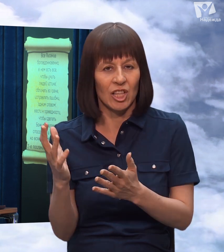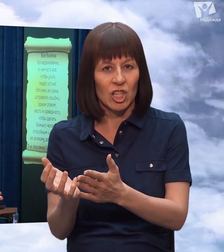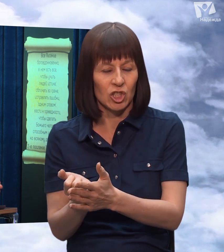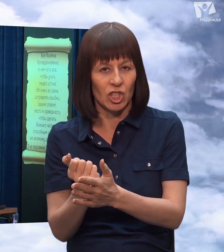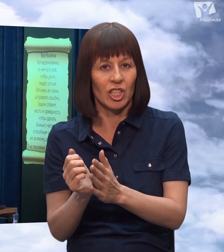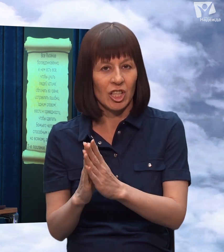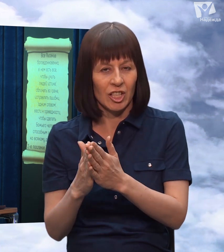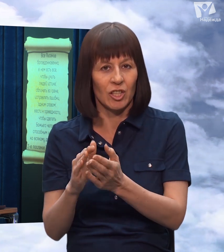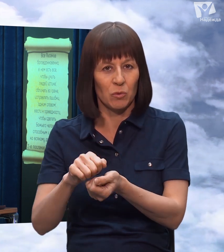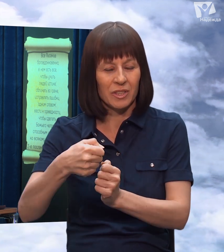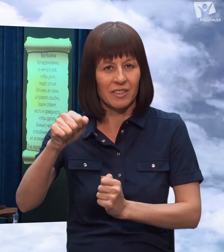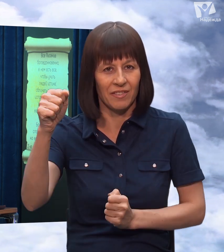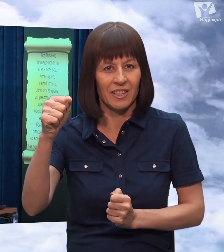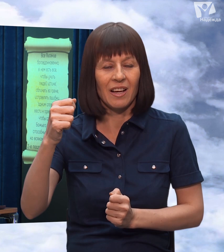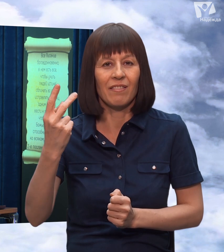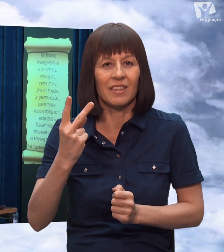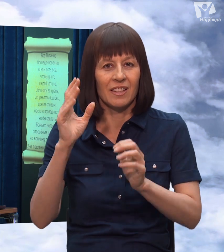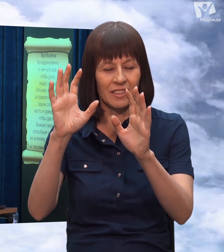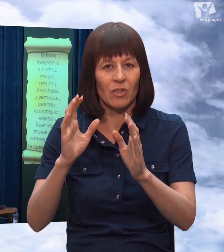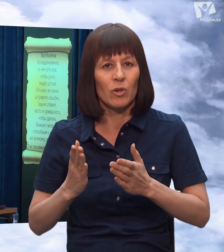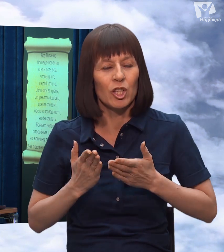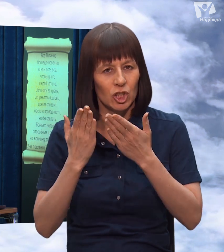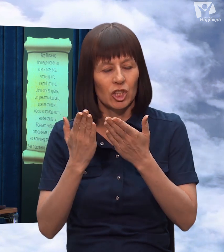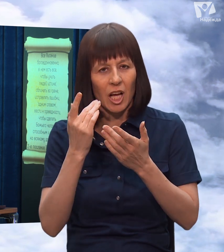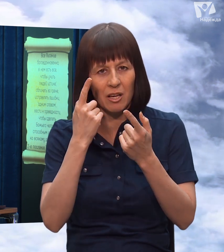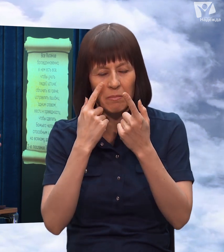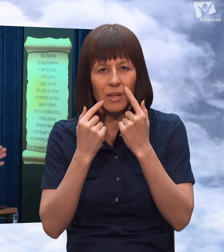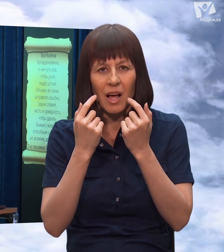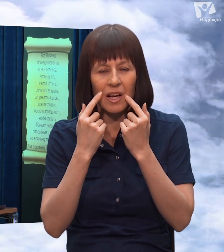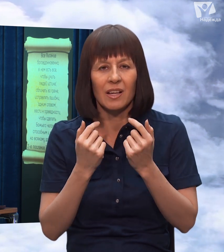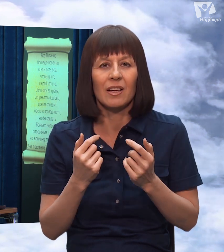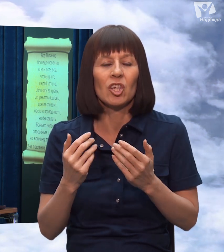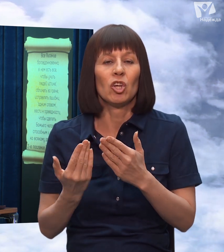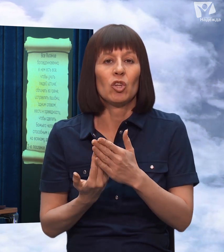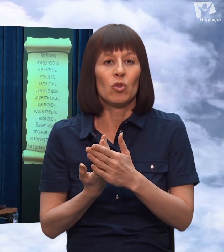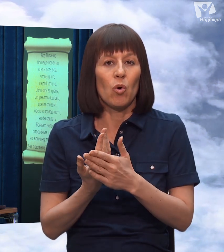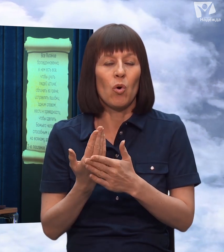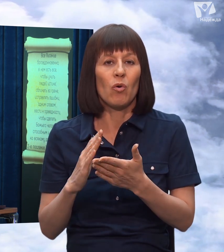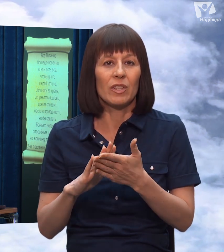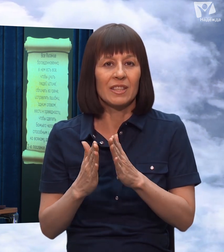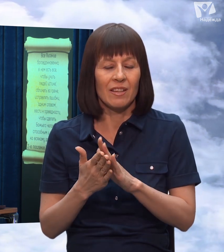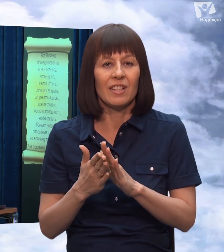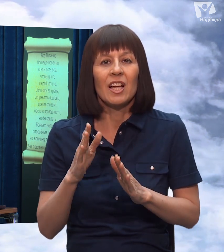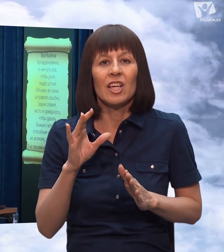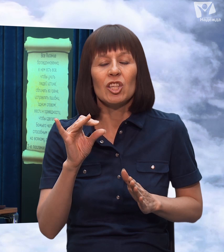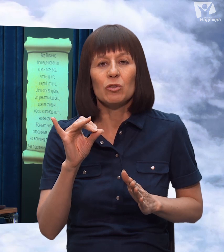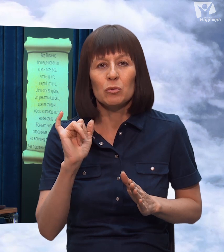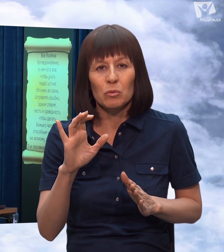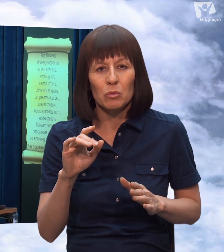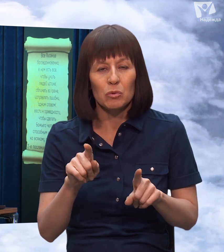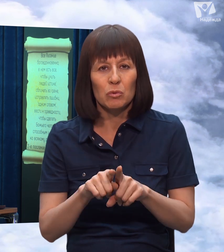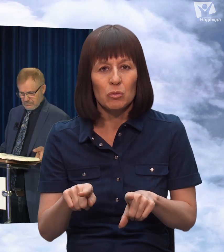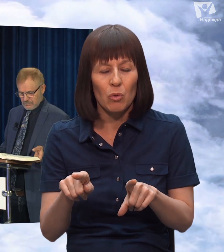можно ещё найти но и в новом завете вообще без слов то есть там еще больше issues